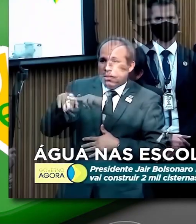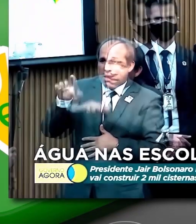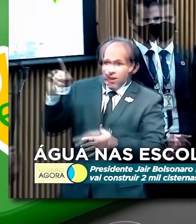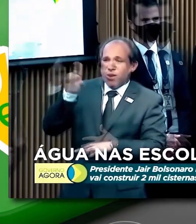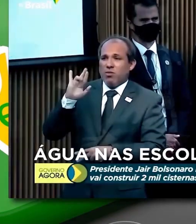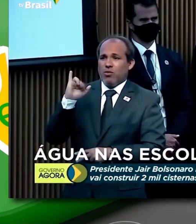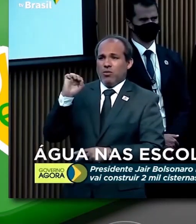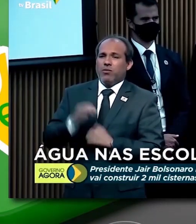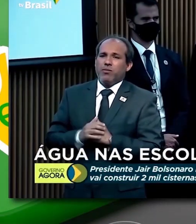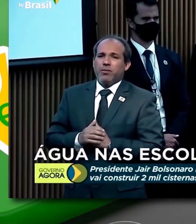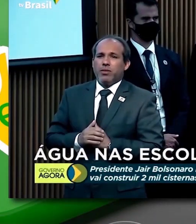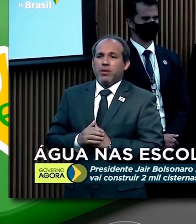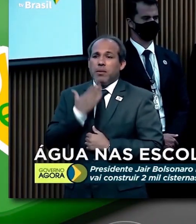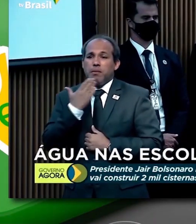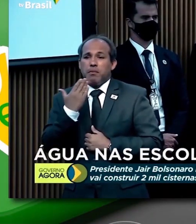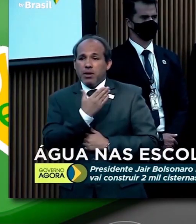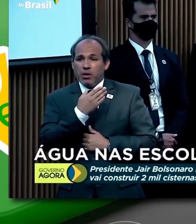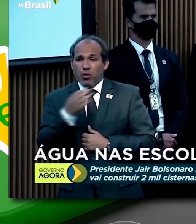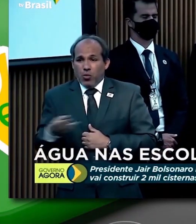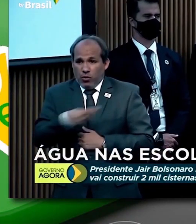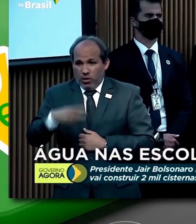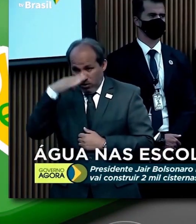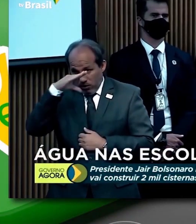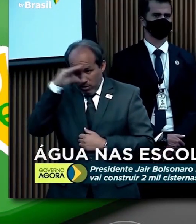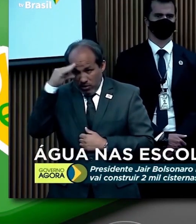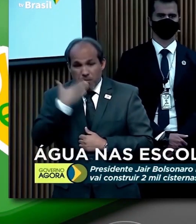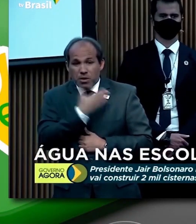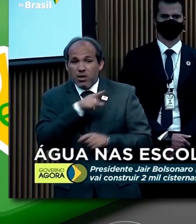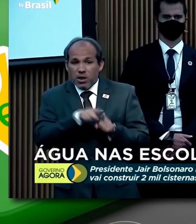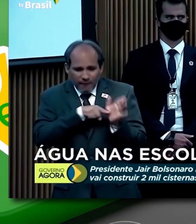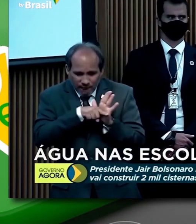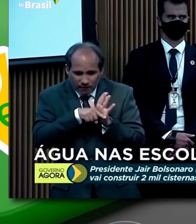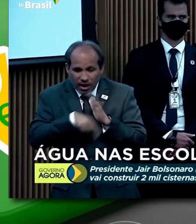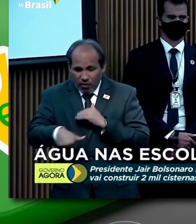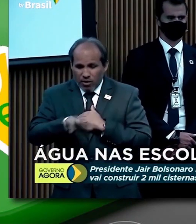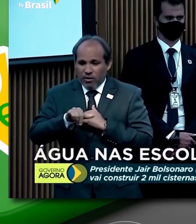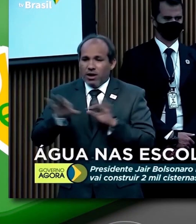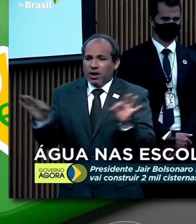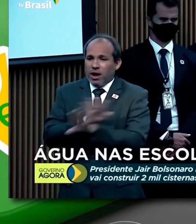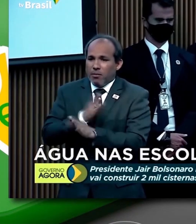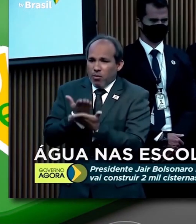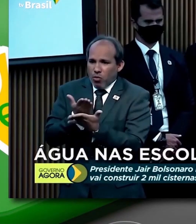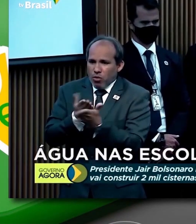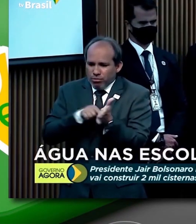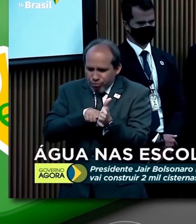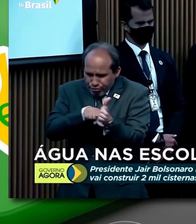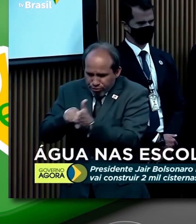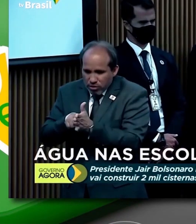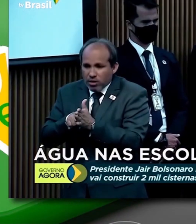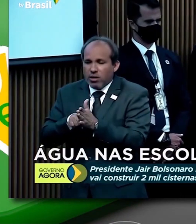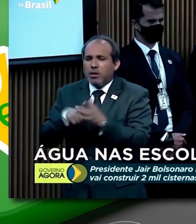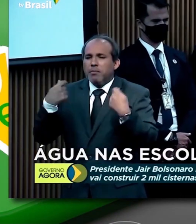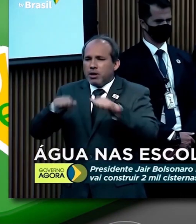Janeiro pediu uma atenção também levantar para mim tá de emergência e concluído tudo isso tem que ser de domínio